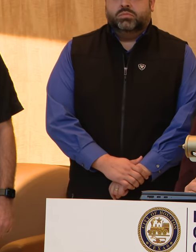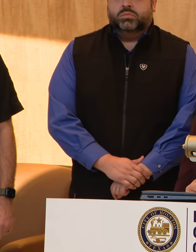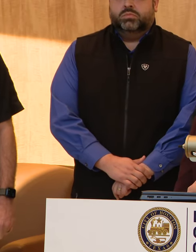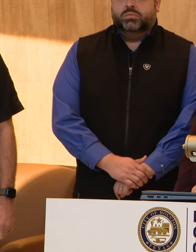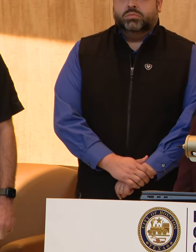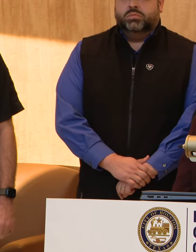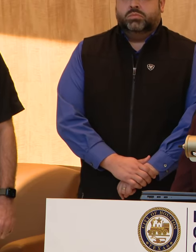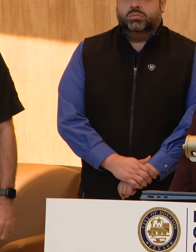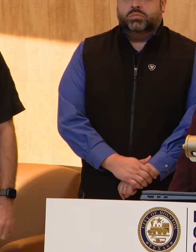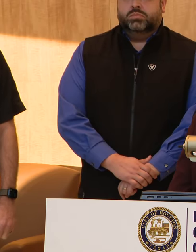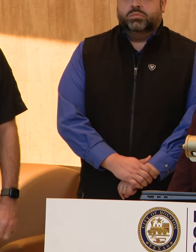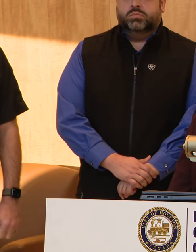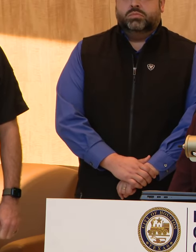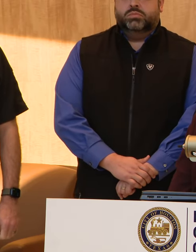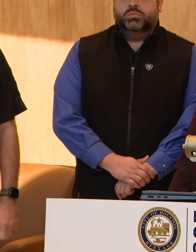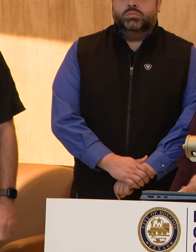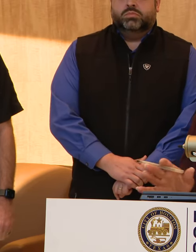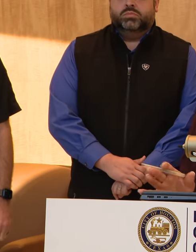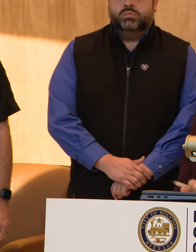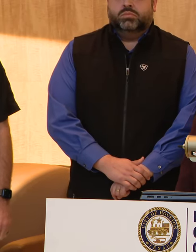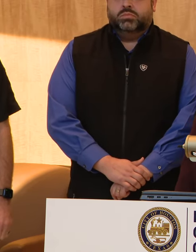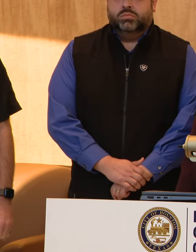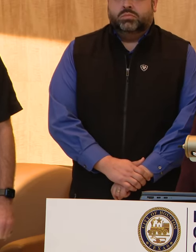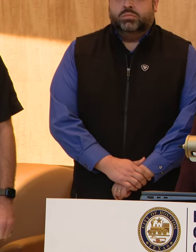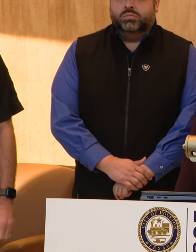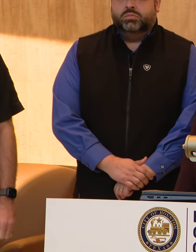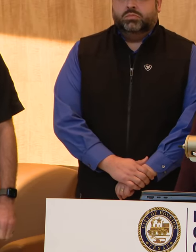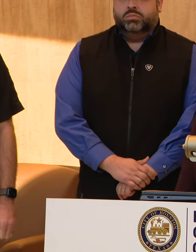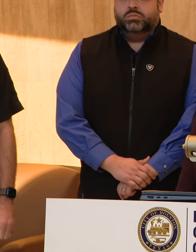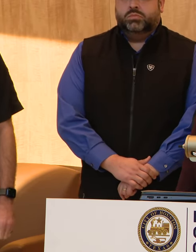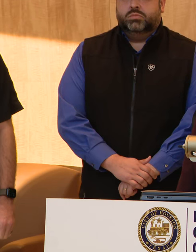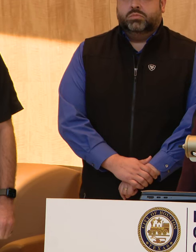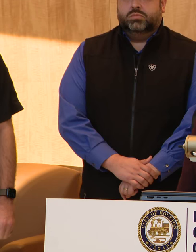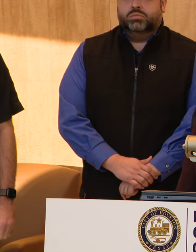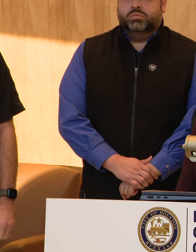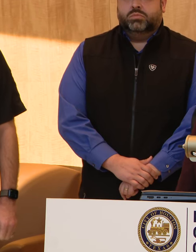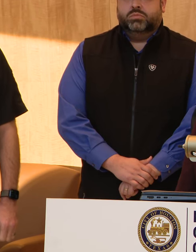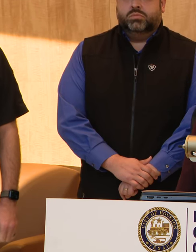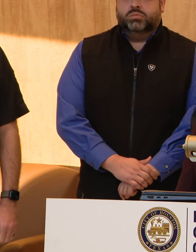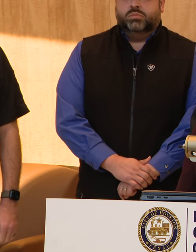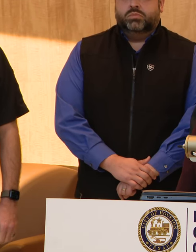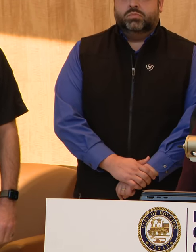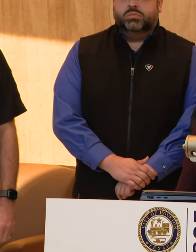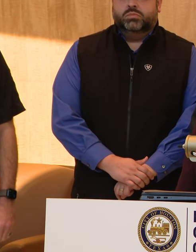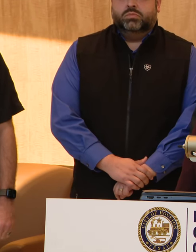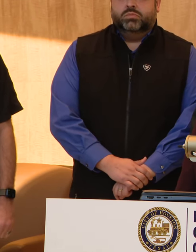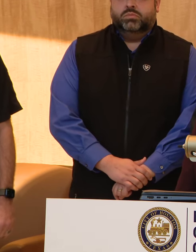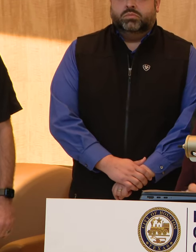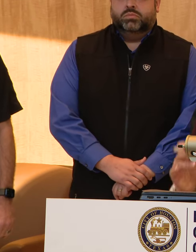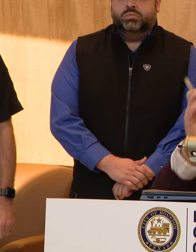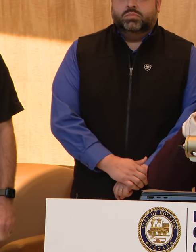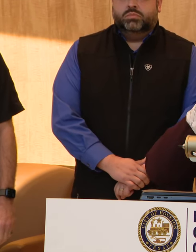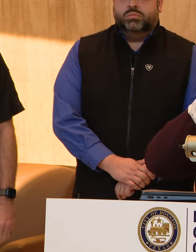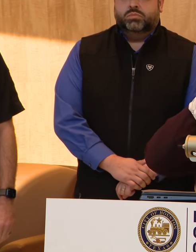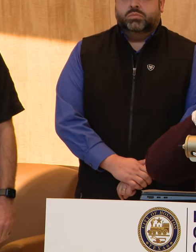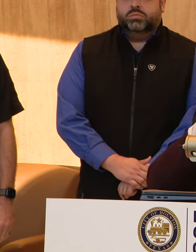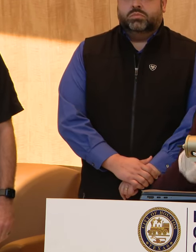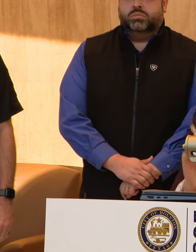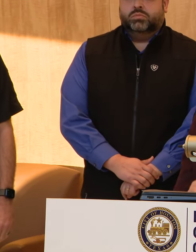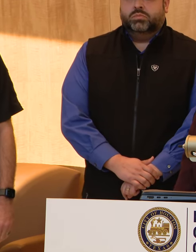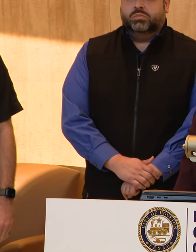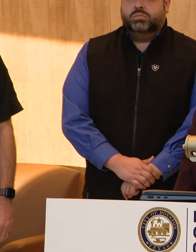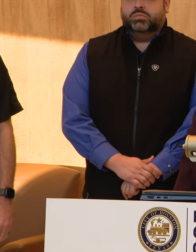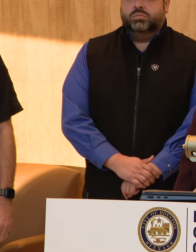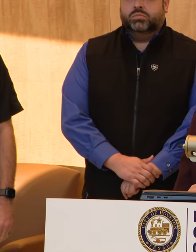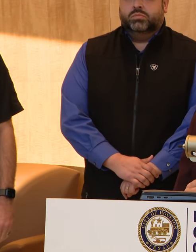crear condiciones como una pista de hielo. Los servicios de transporte público seguirán abiertos hasta las 10 de la